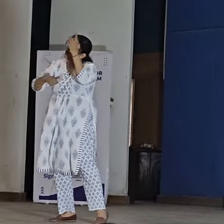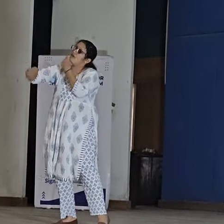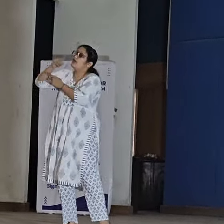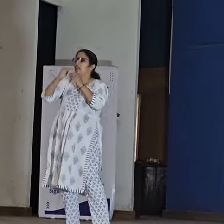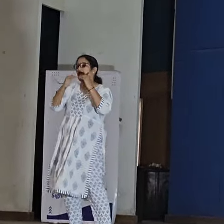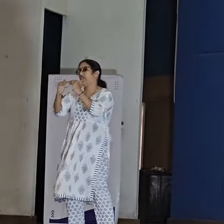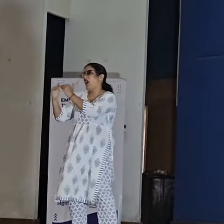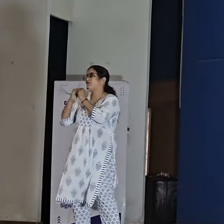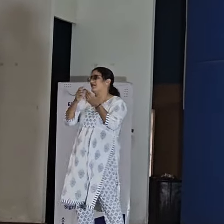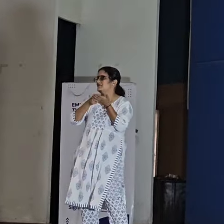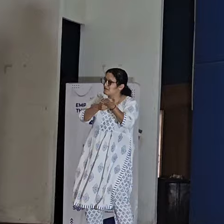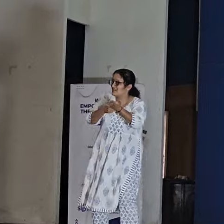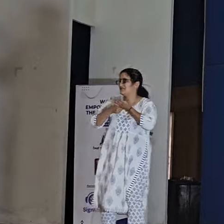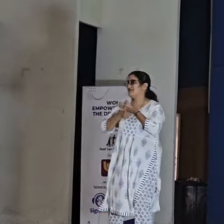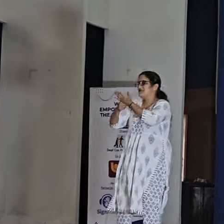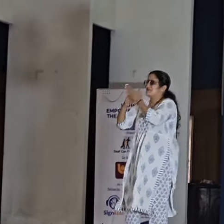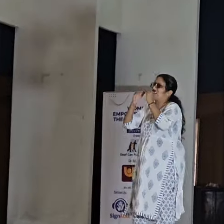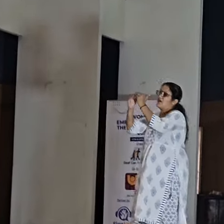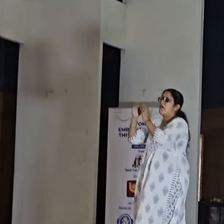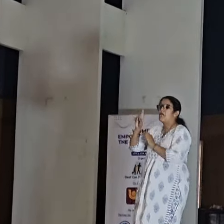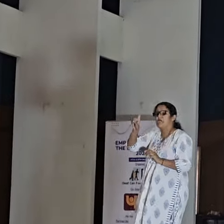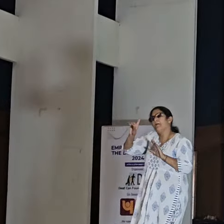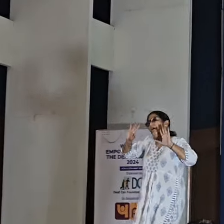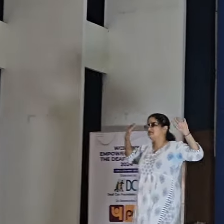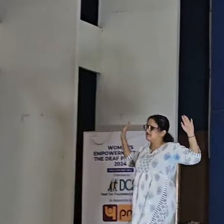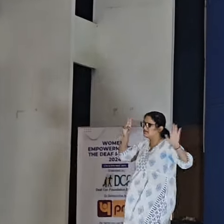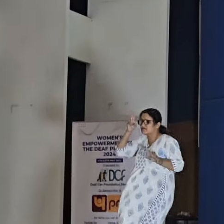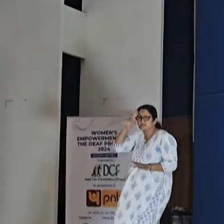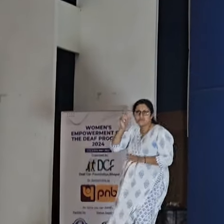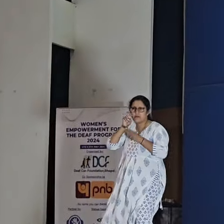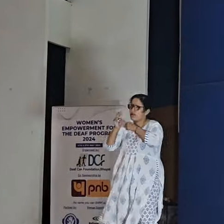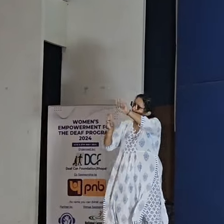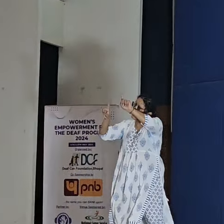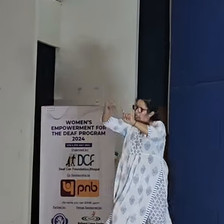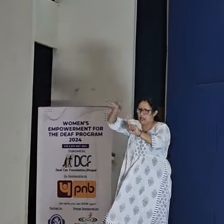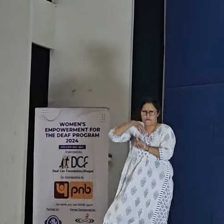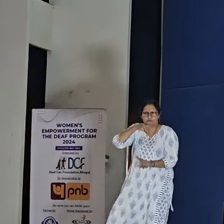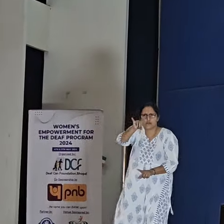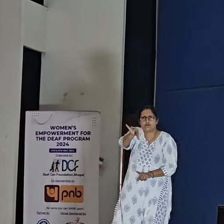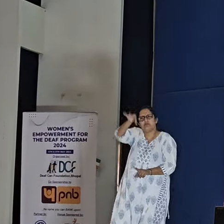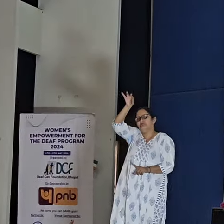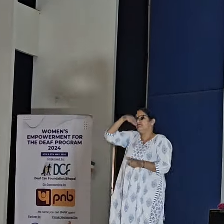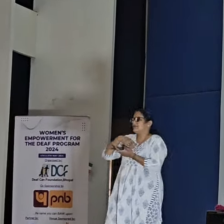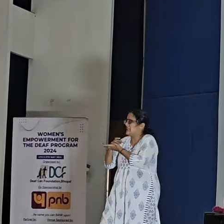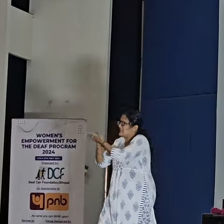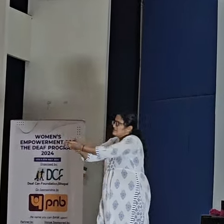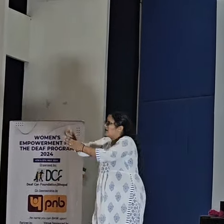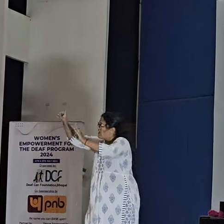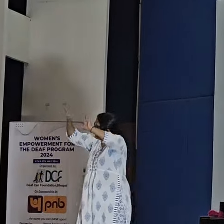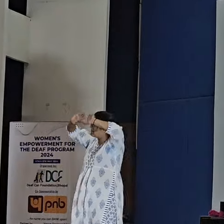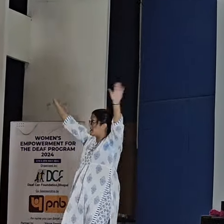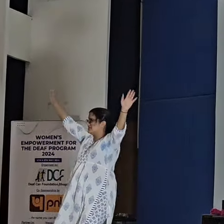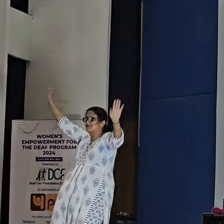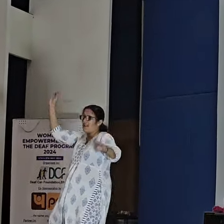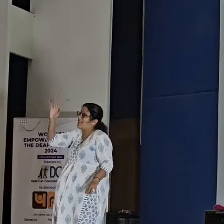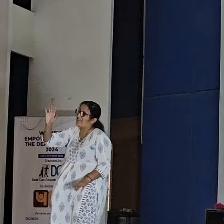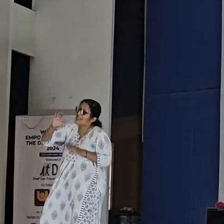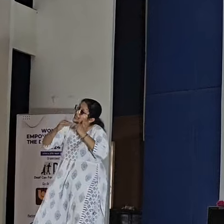कि किस तरह की डिसेबिलिटी है तो आप उन सबको समानता का अधिकार दीजिए बिल्कुल, क्योंकि वो भी एक हम ये नहीं बोलते, हम चाहते हैं कि मतलब